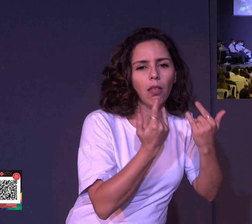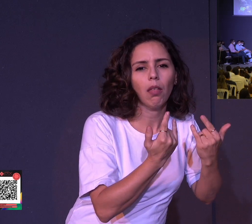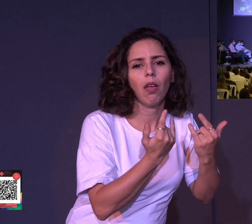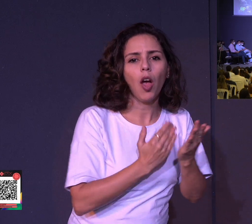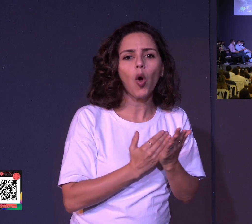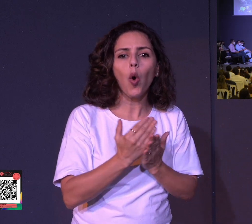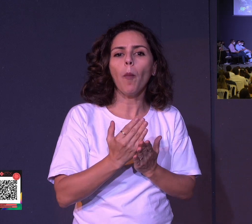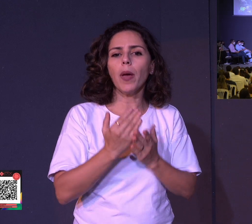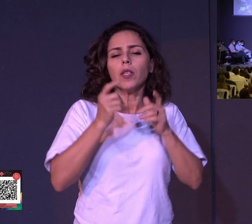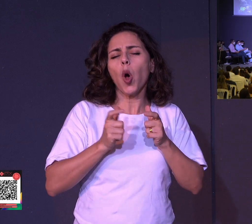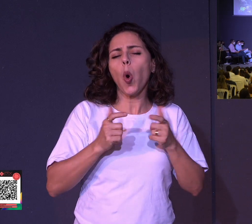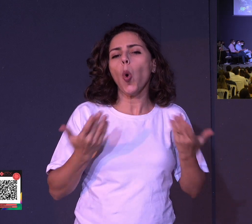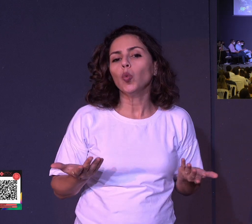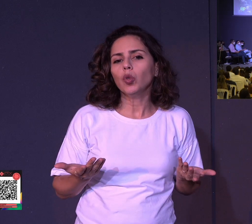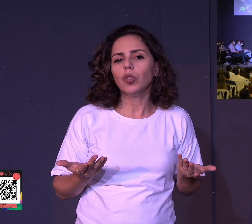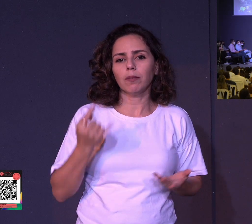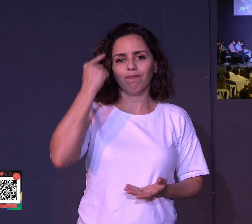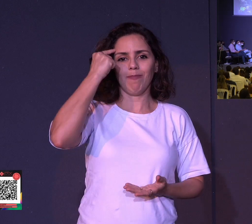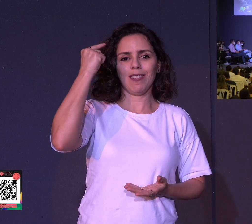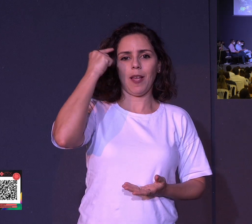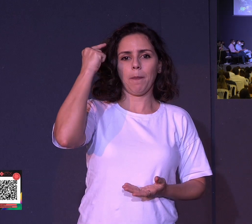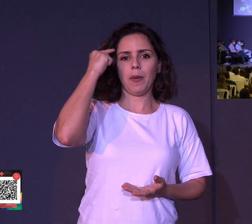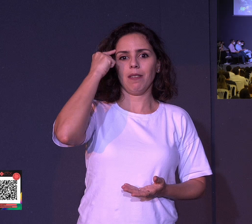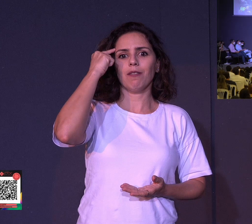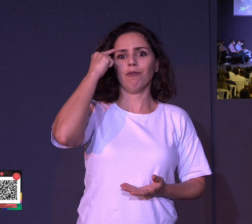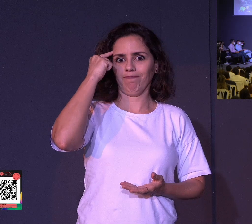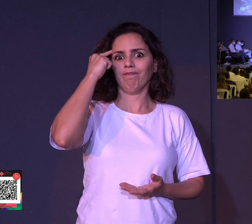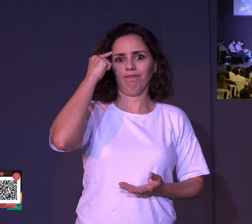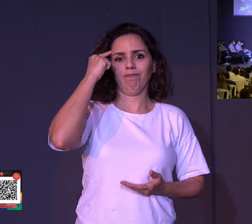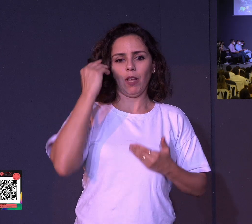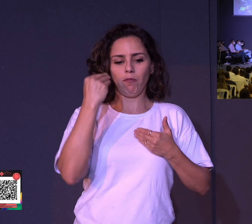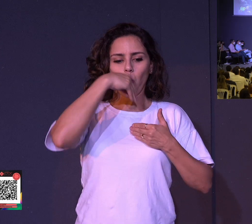nos pensamentos que encontram guarida na nossa mente.